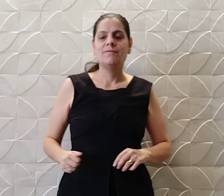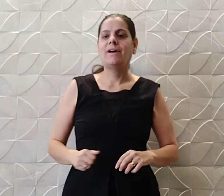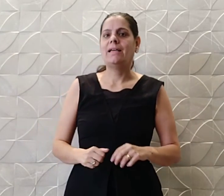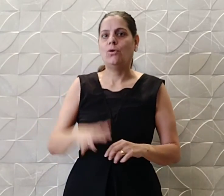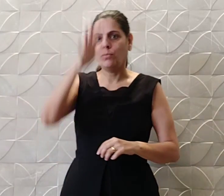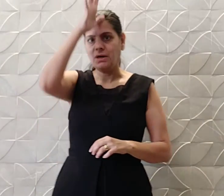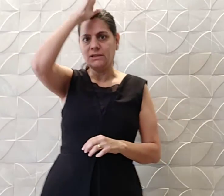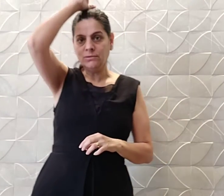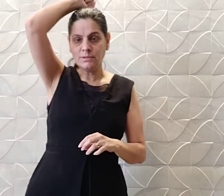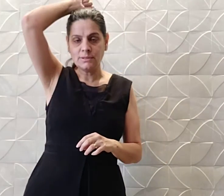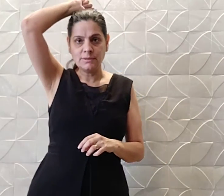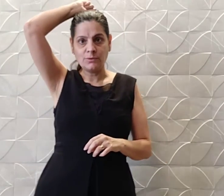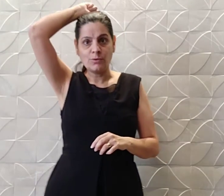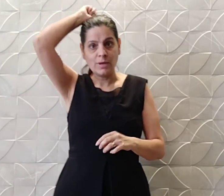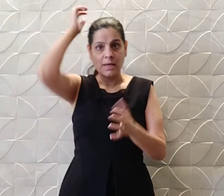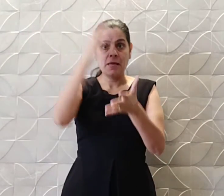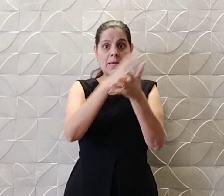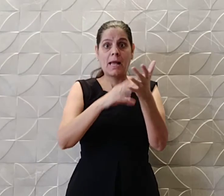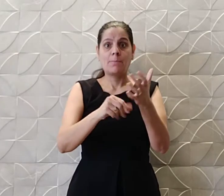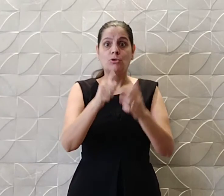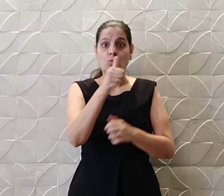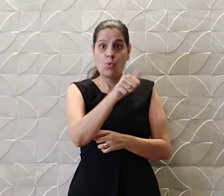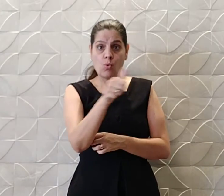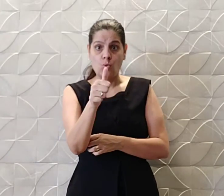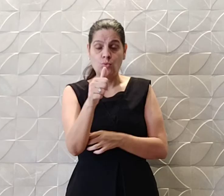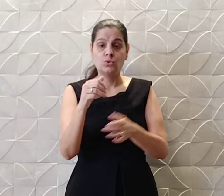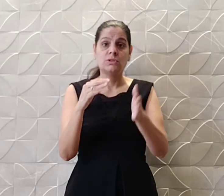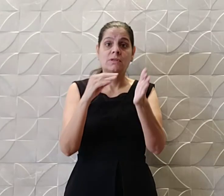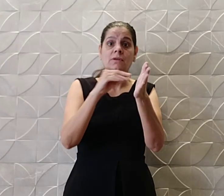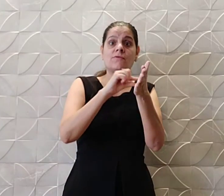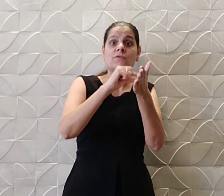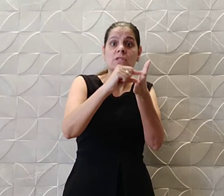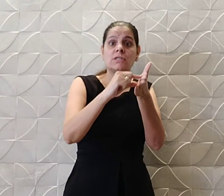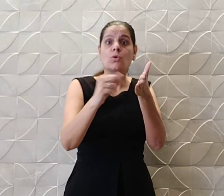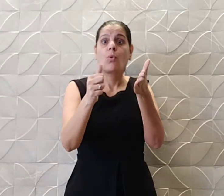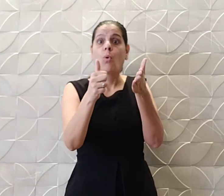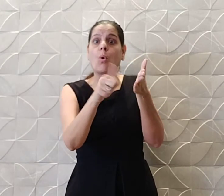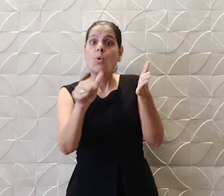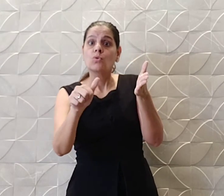Vai, Romanos 11, de 11 a 24.